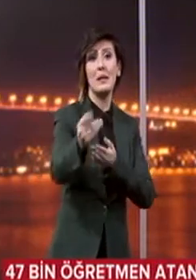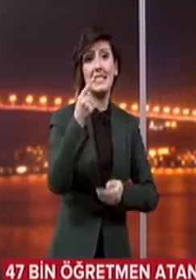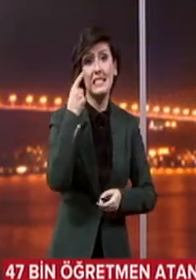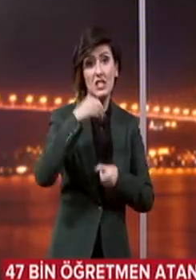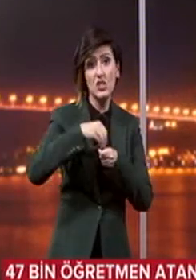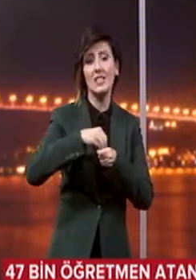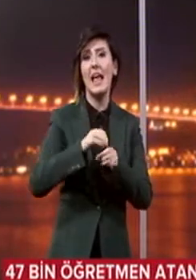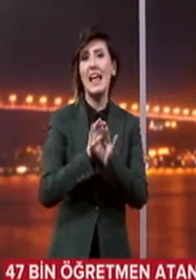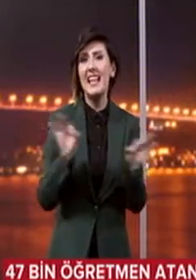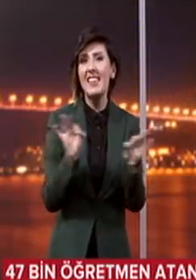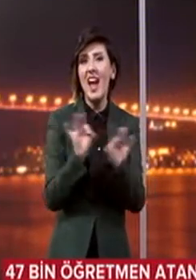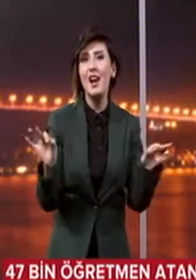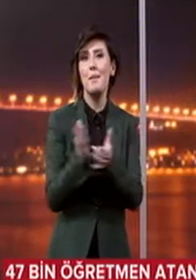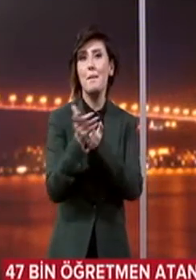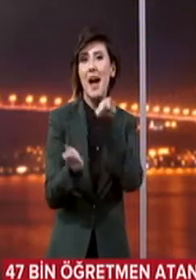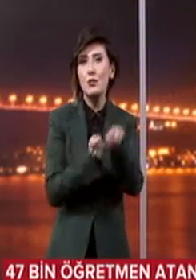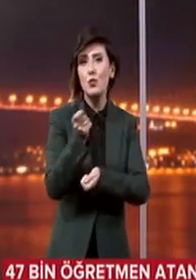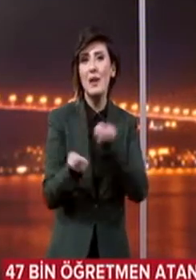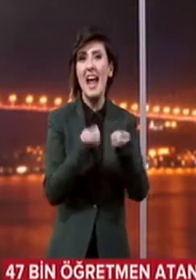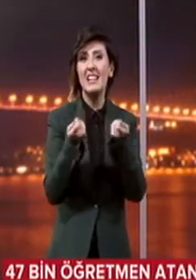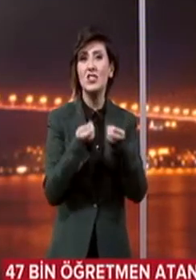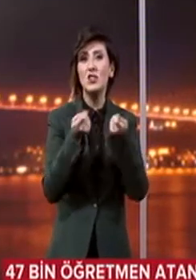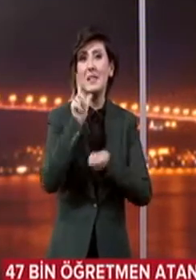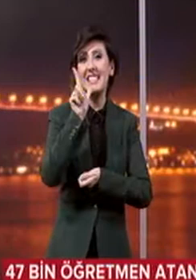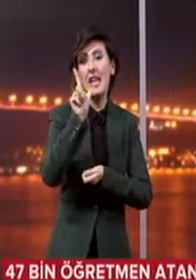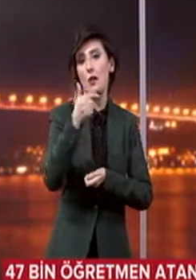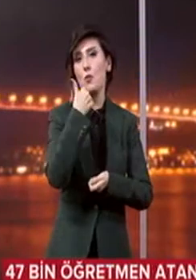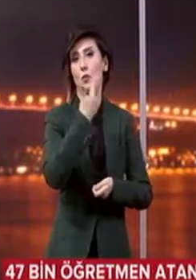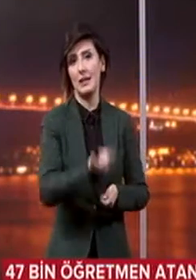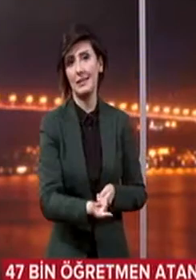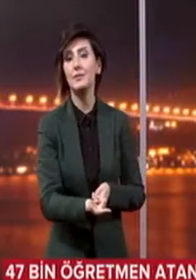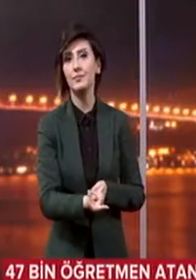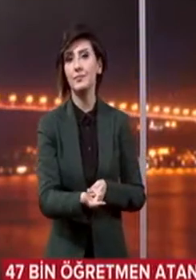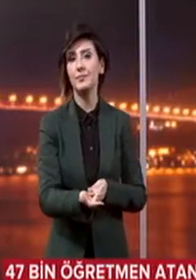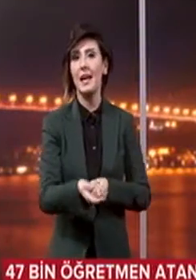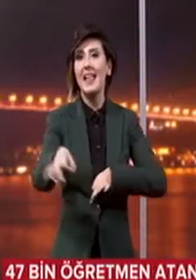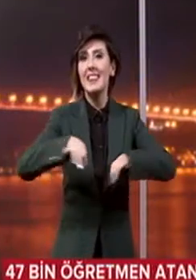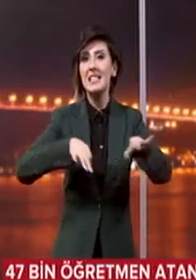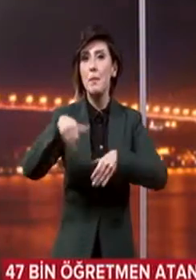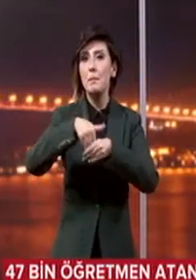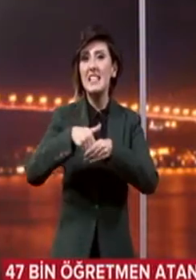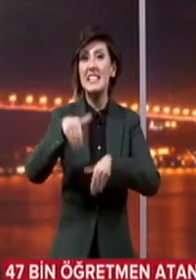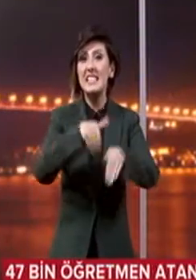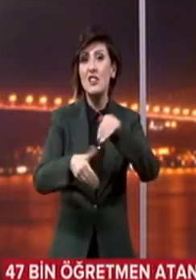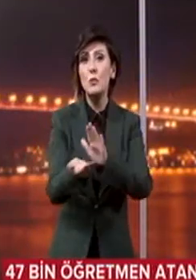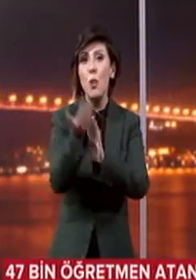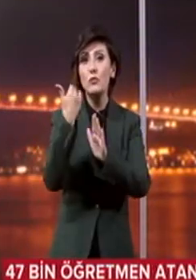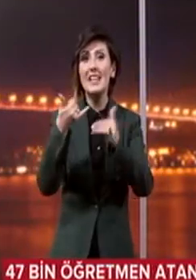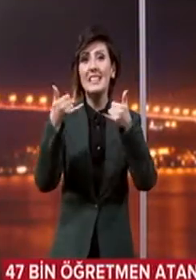yeterli personelin istihdam edilmesine ihtiyaç bulunmaktadır denildi. Tasarının meclis seçim öncesi tatile